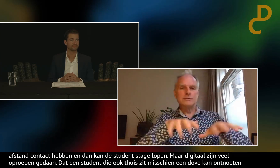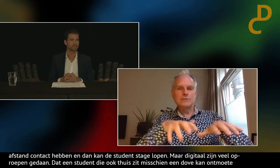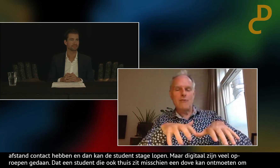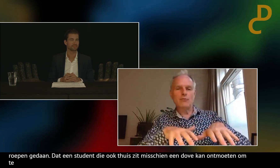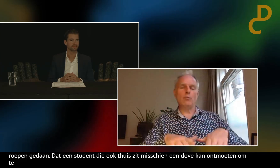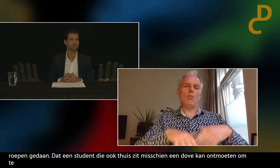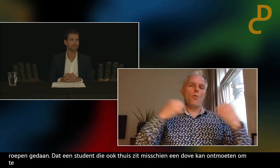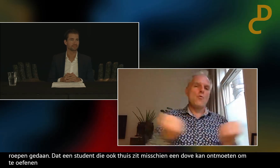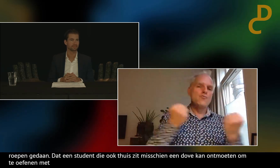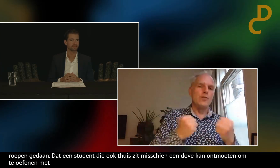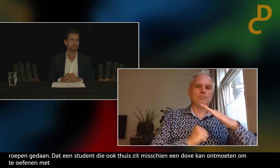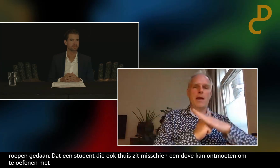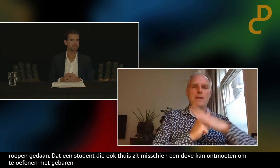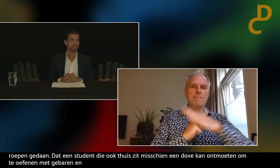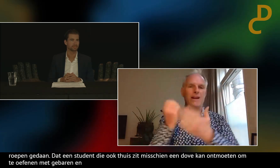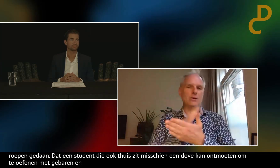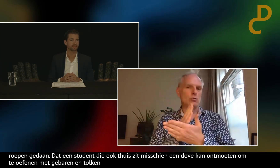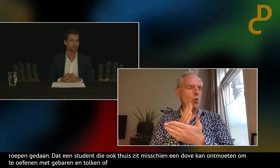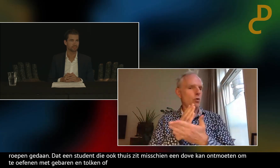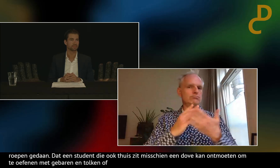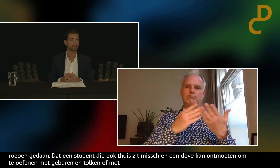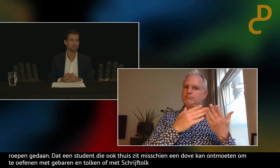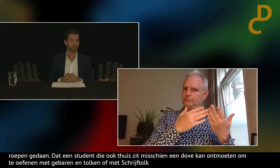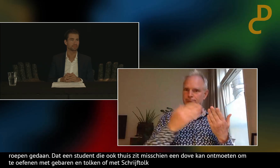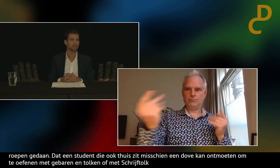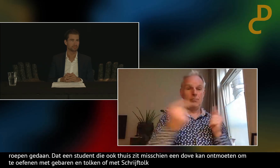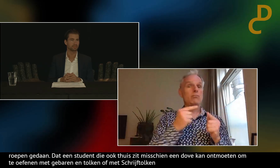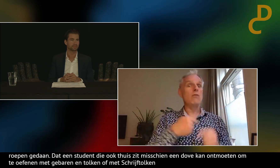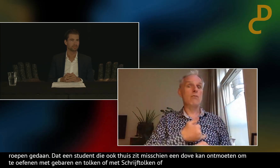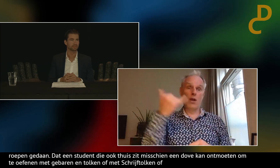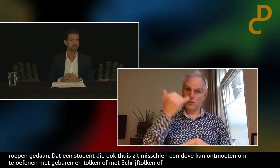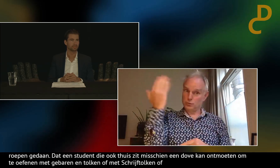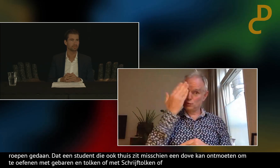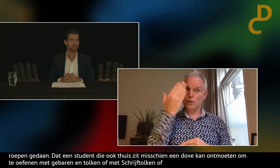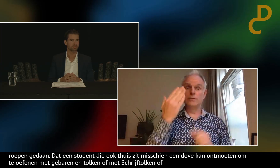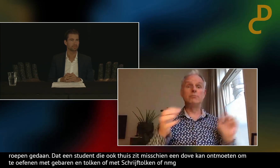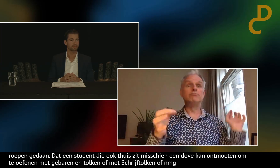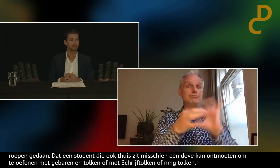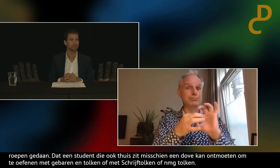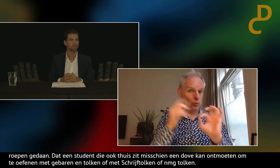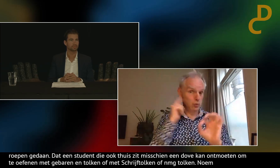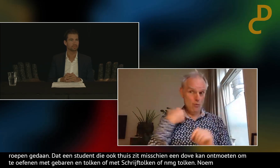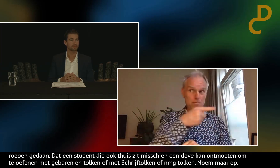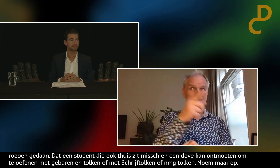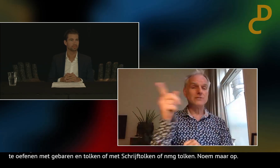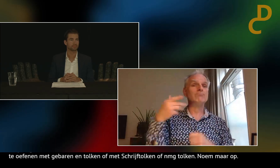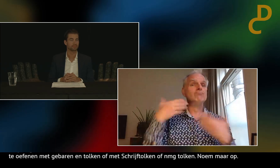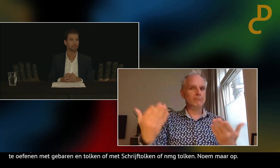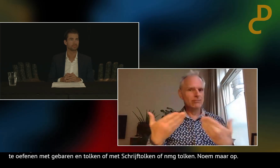tolken. Of met schrijftolken. Of oefenen met NMG-tolken. Of nou, noem maar op. Dus veel studenten zijn nu in contact met